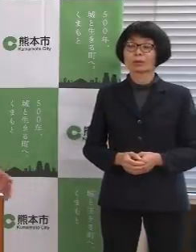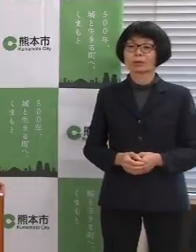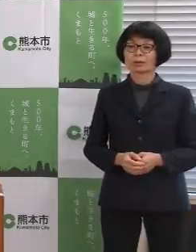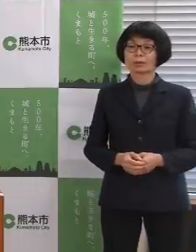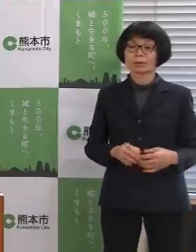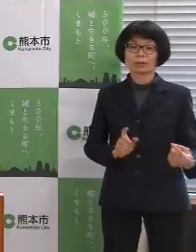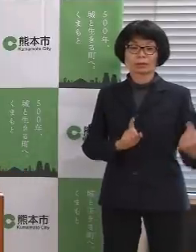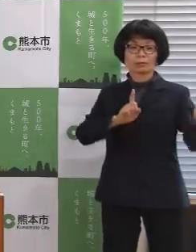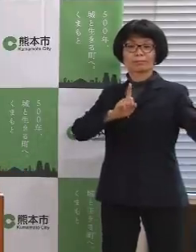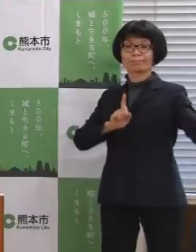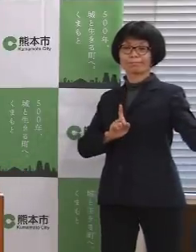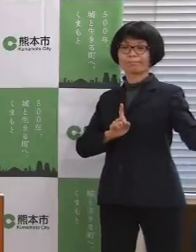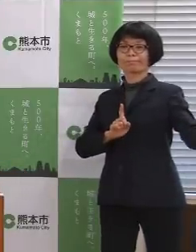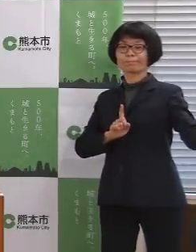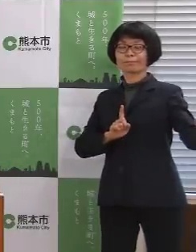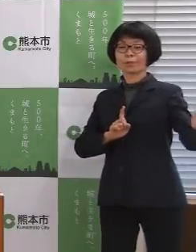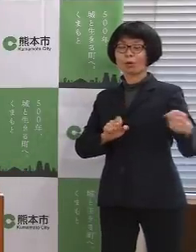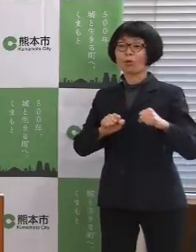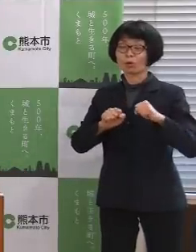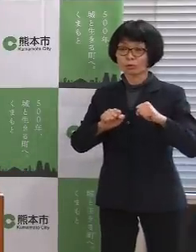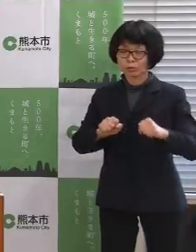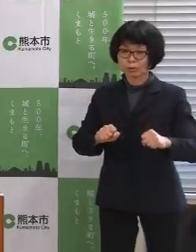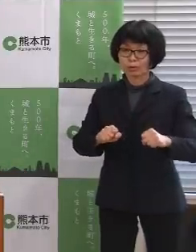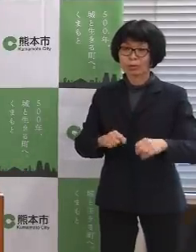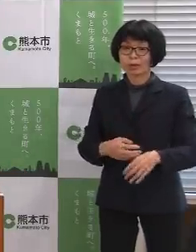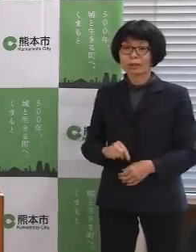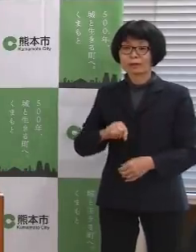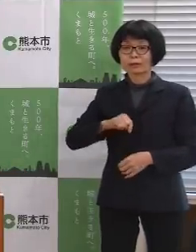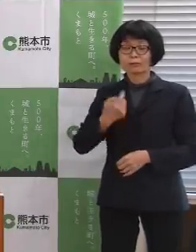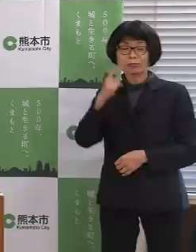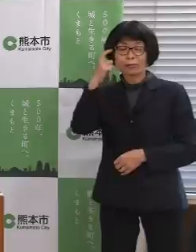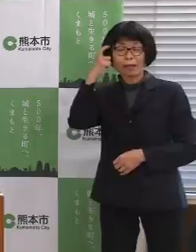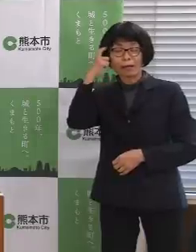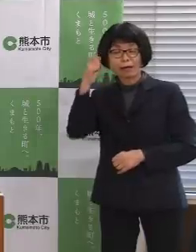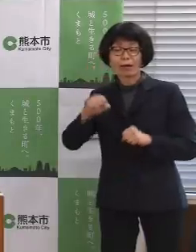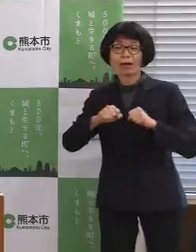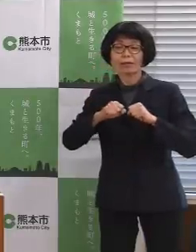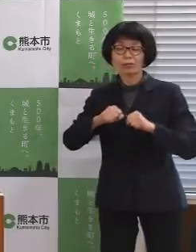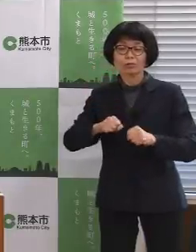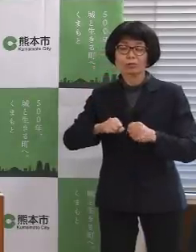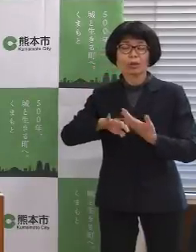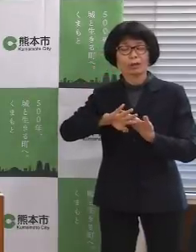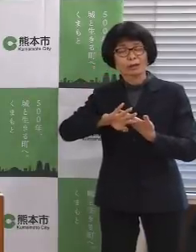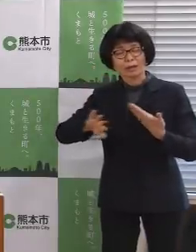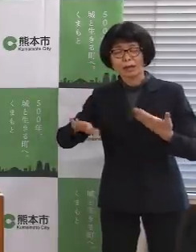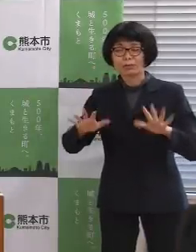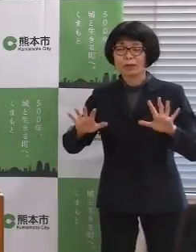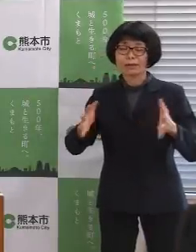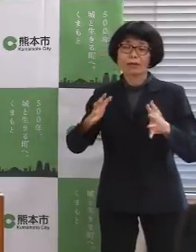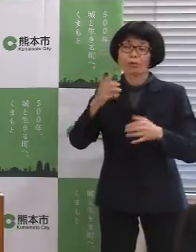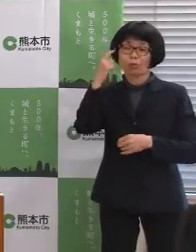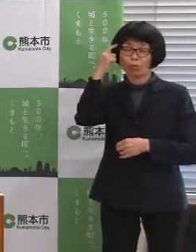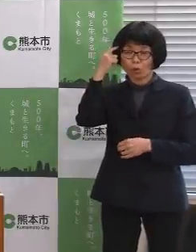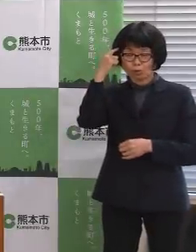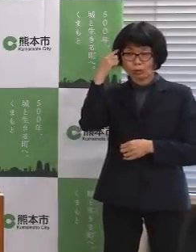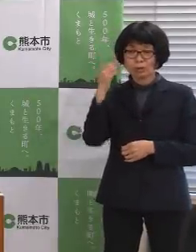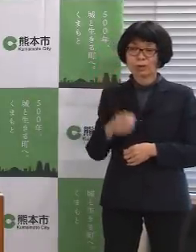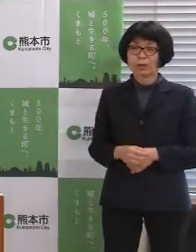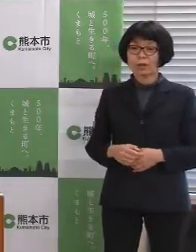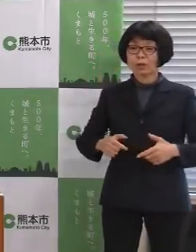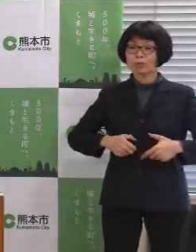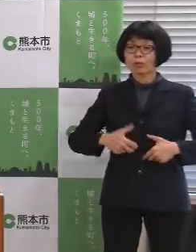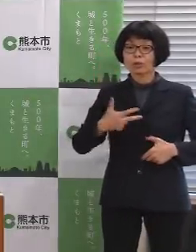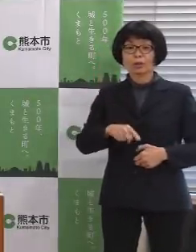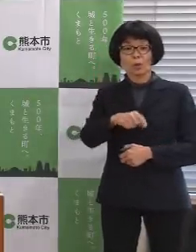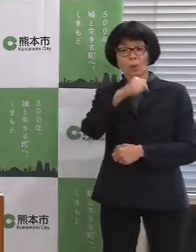その距離を取っていただくということをもう自主的にやっていただく以外にはないというふうに思っております。ですから行政側からここ